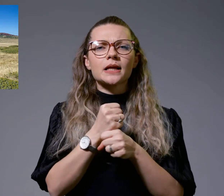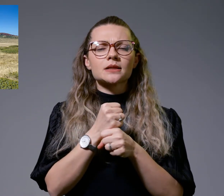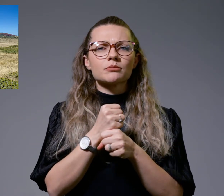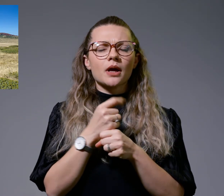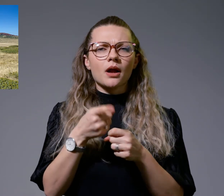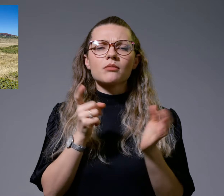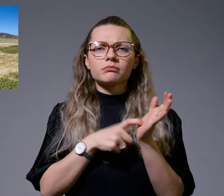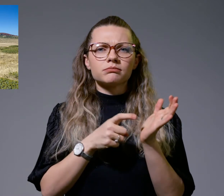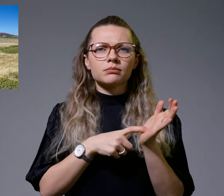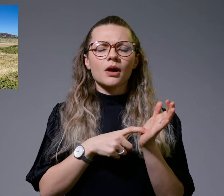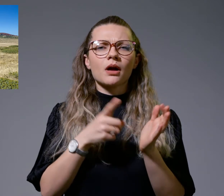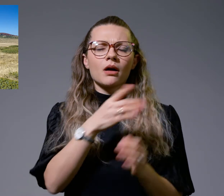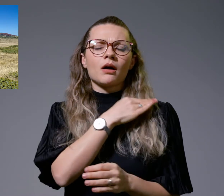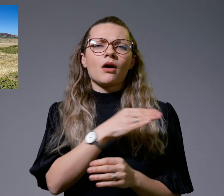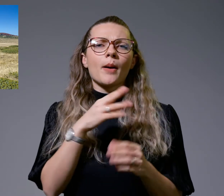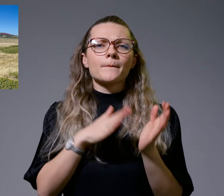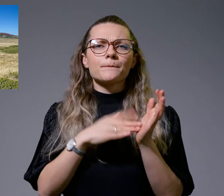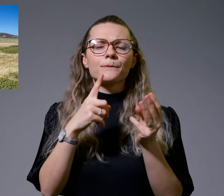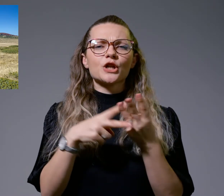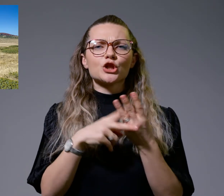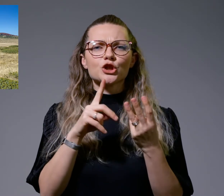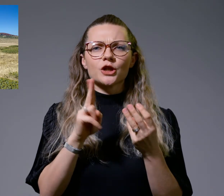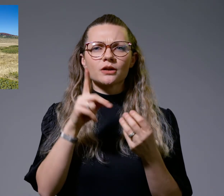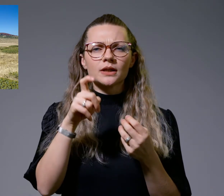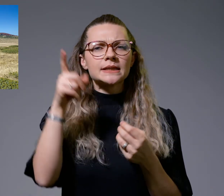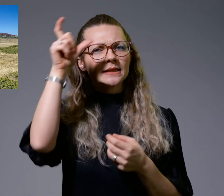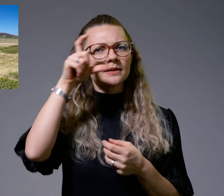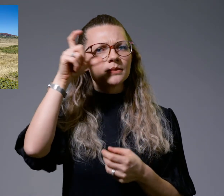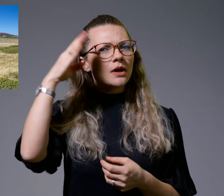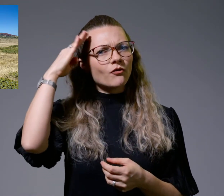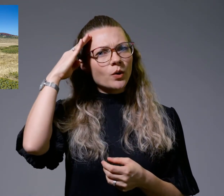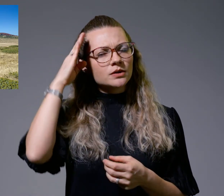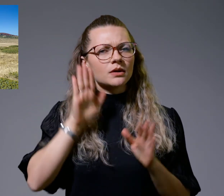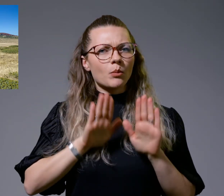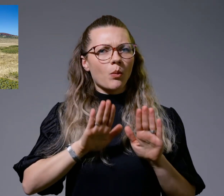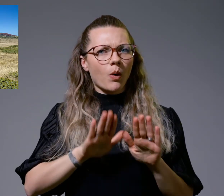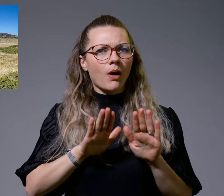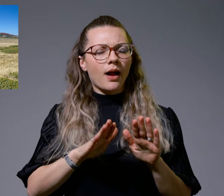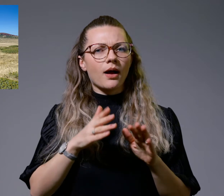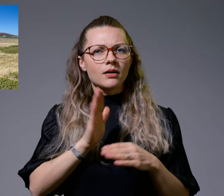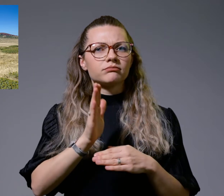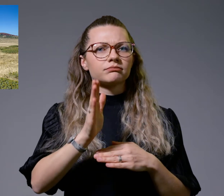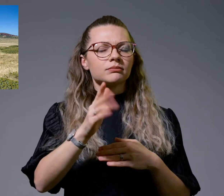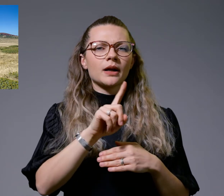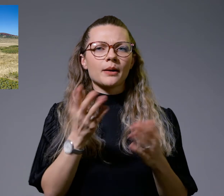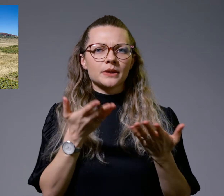војвода Мишик српската војска да ја намали брзината на напредување, со цел